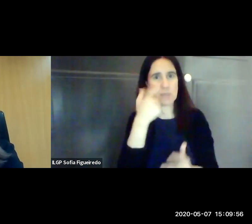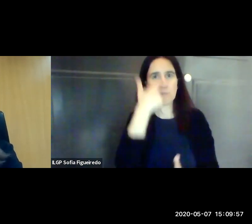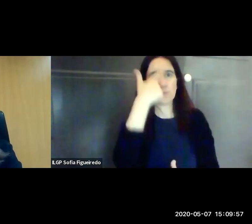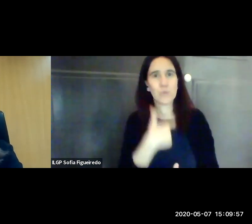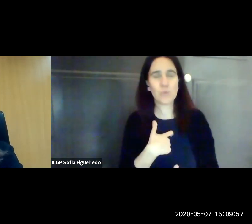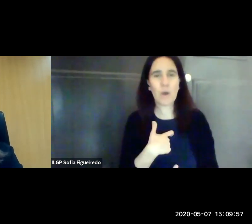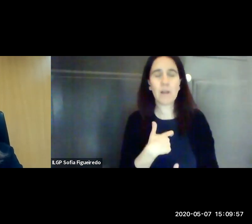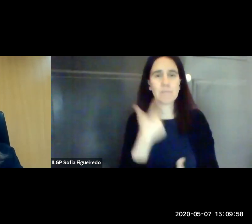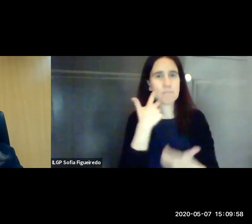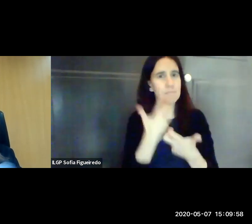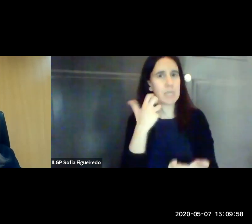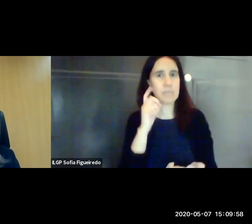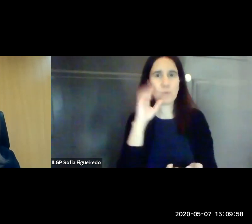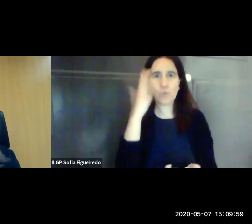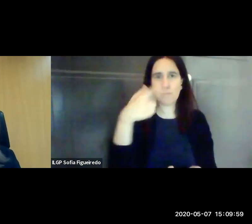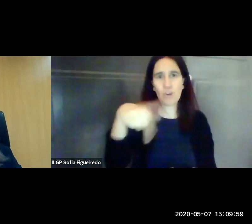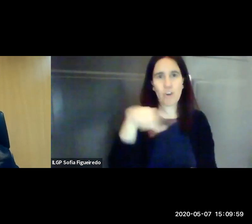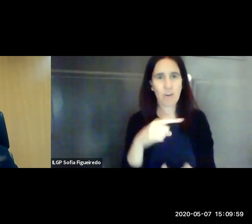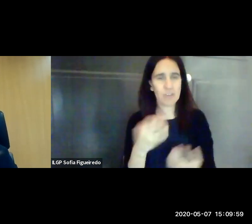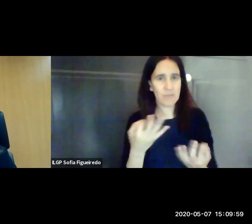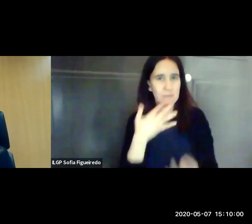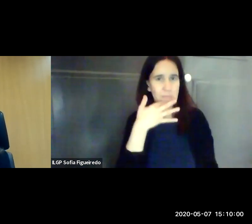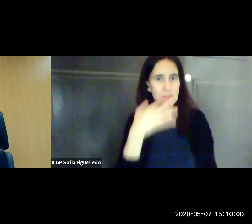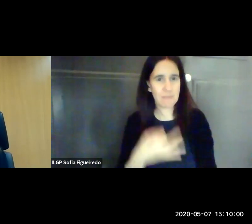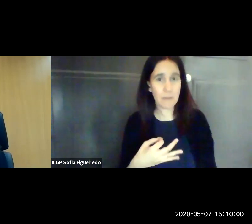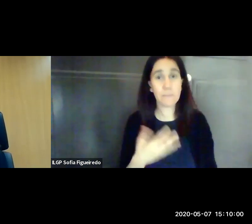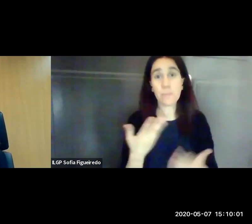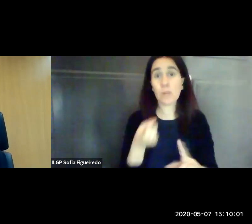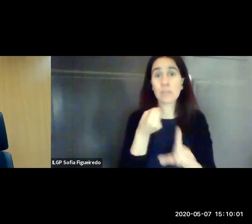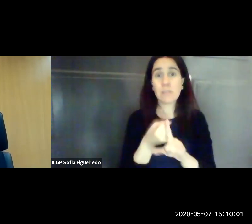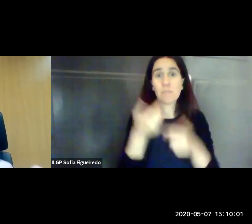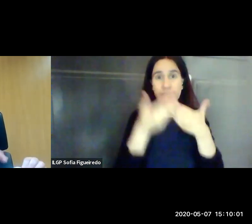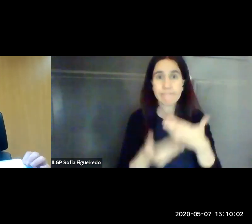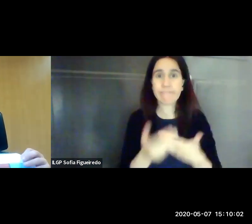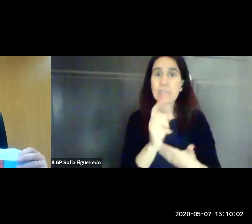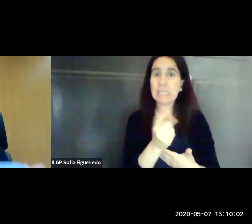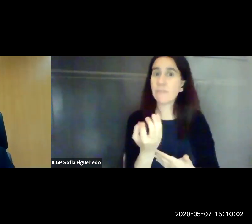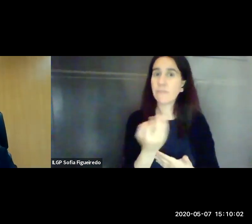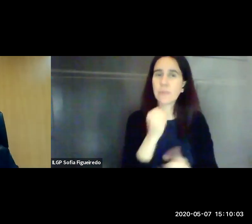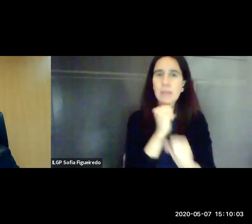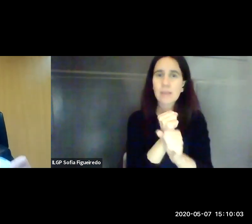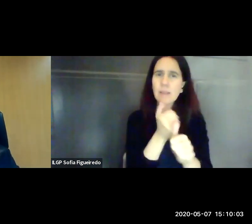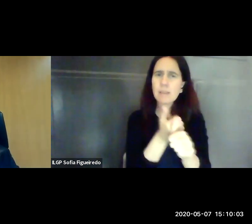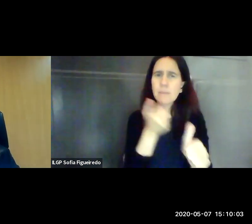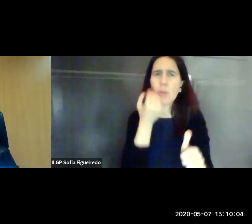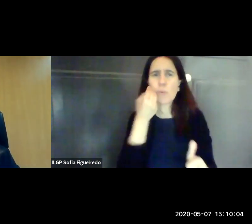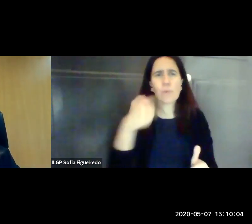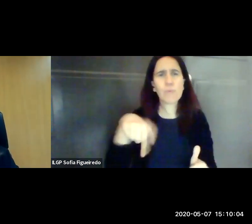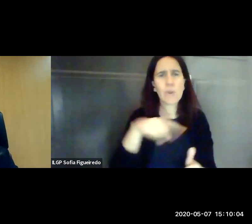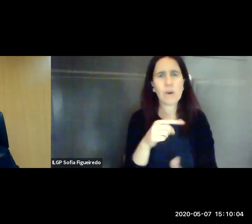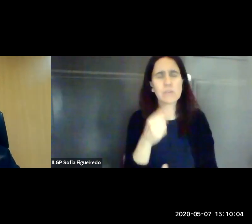é significativo para todos nós e, portanto, o desafio agora é exatamente este. O teletrabalho, como é que nós vamos